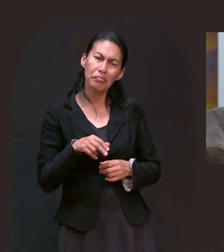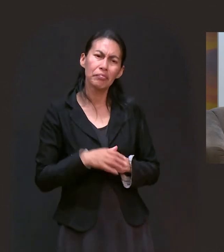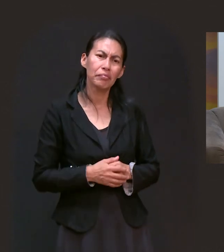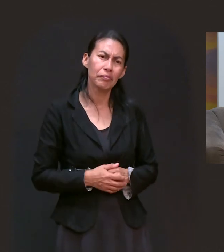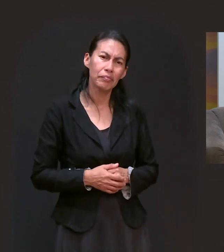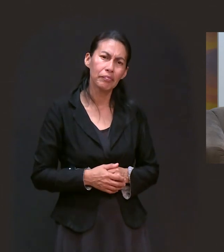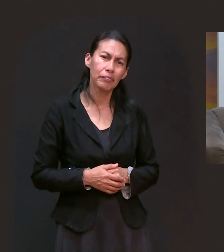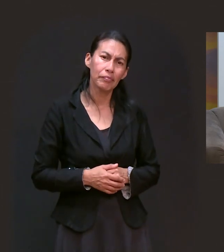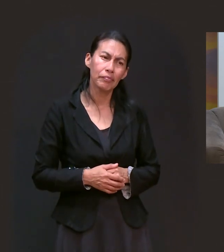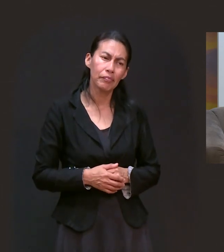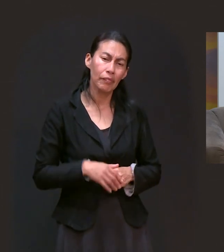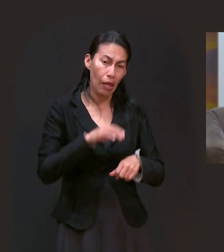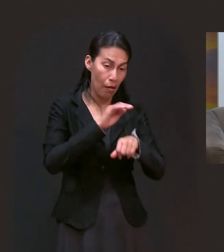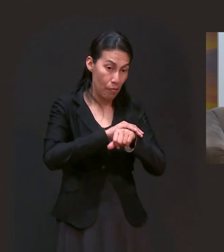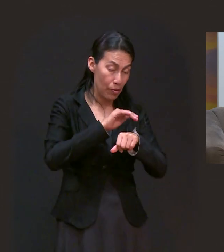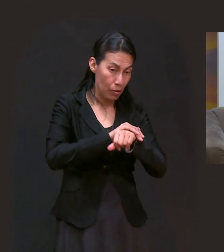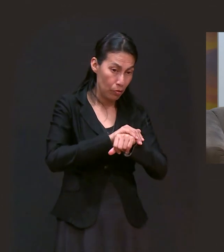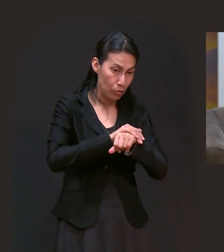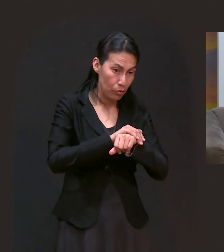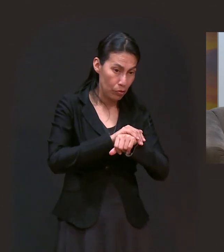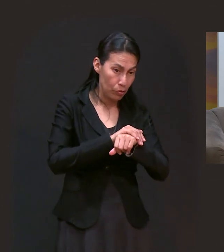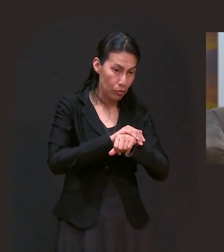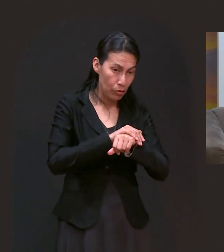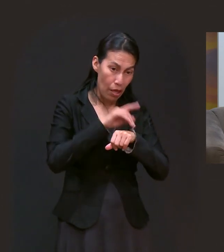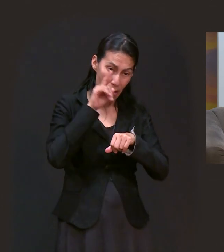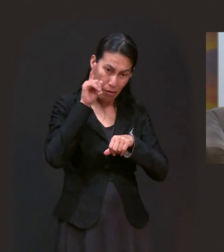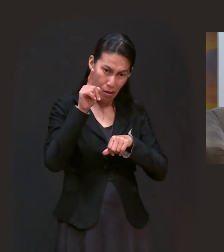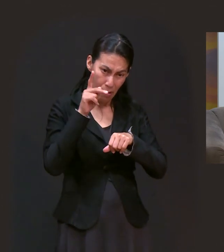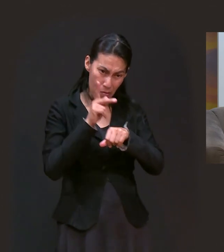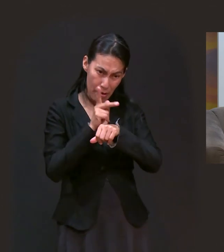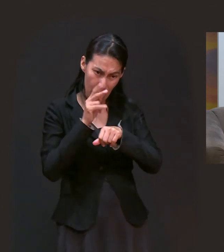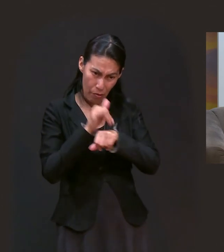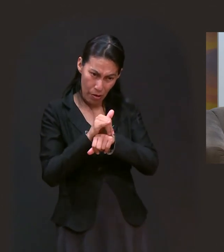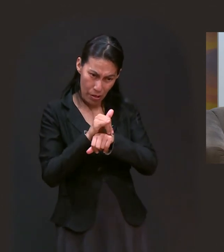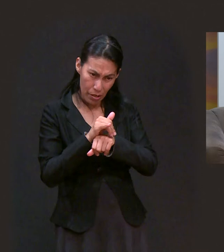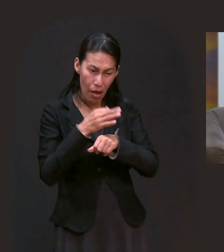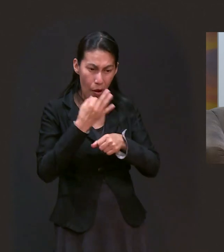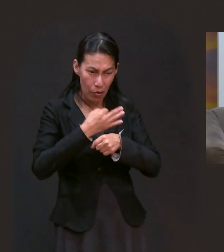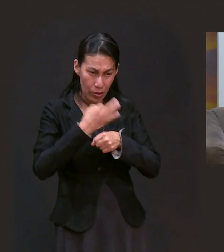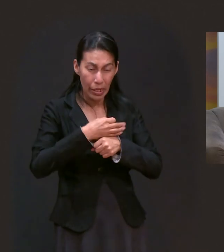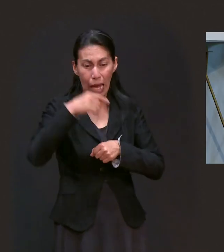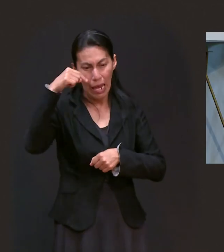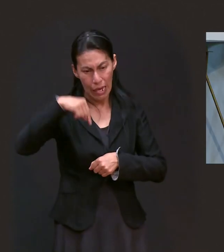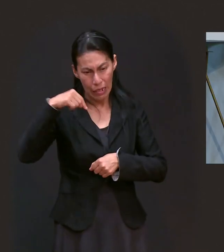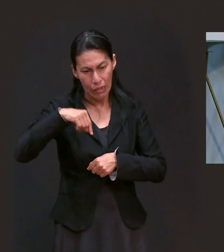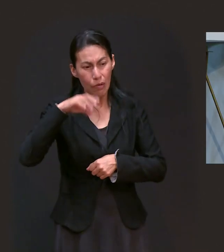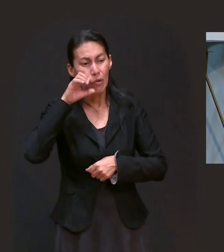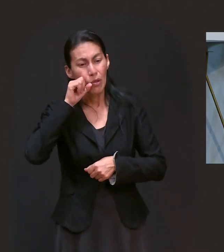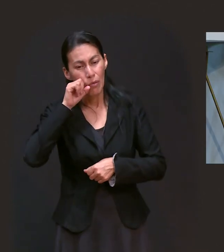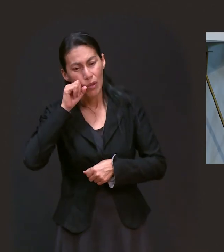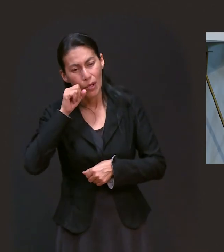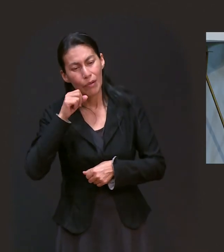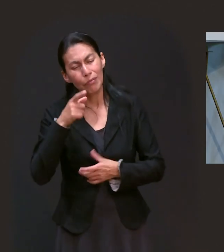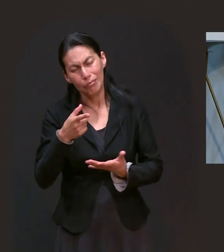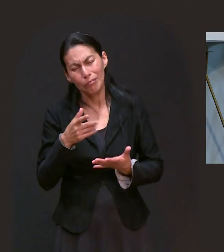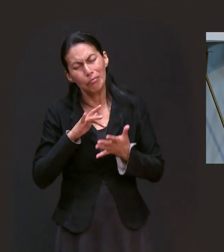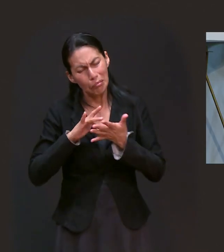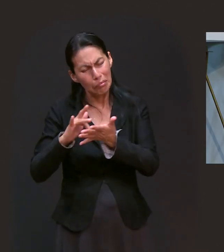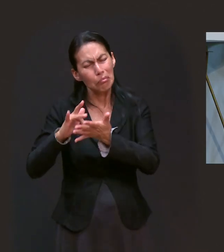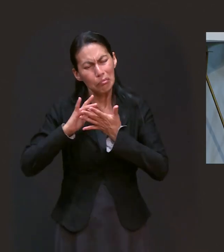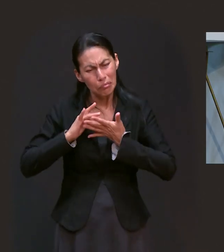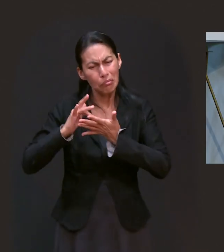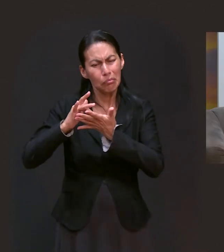especiales nos han apoyado también mucho estando acá forman parte de su familia y